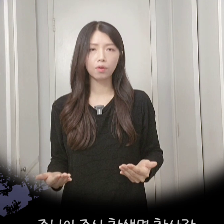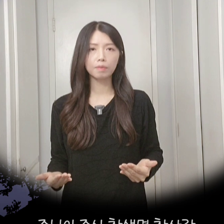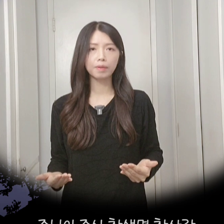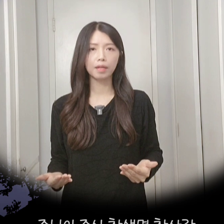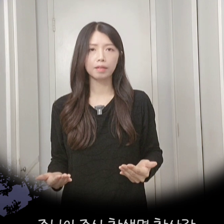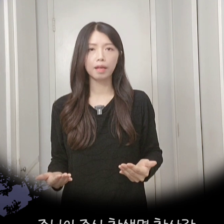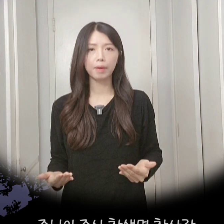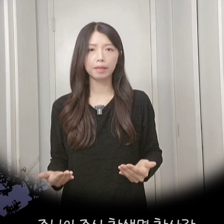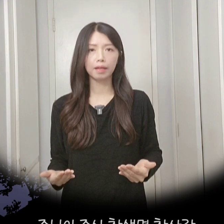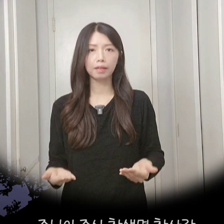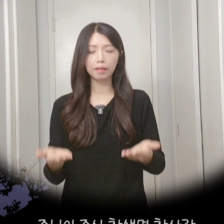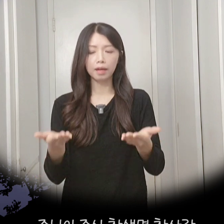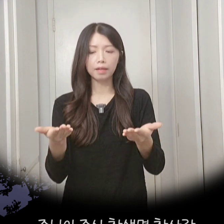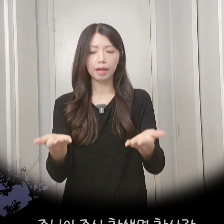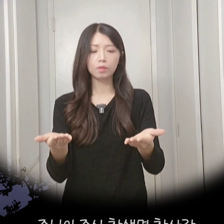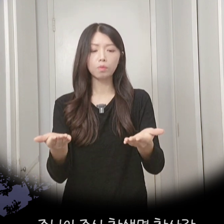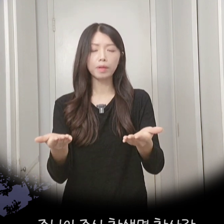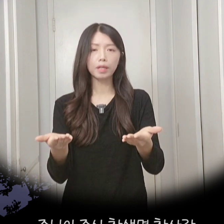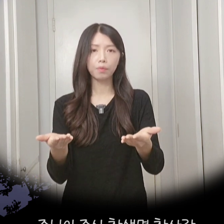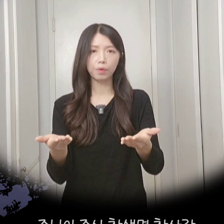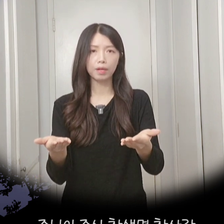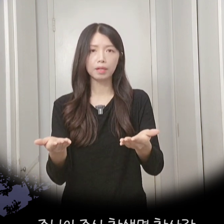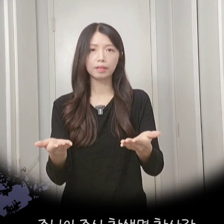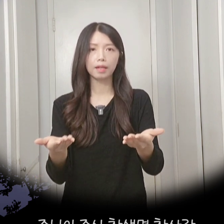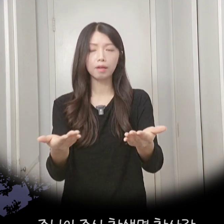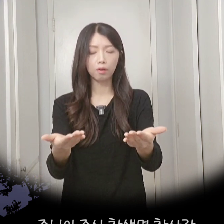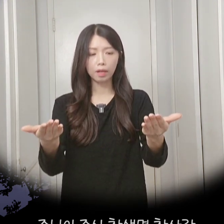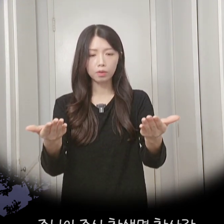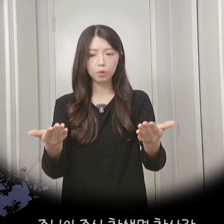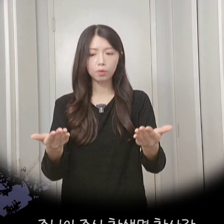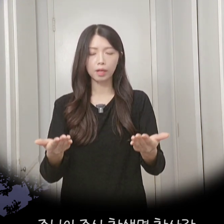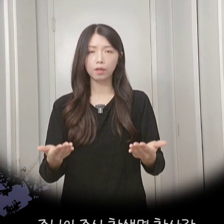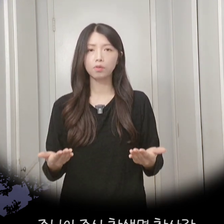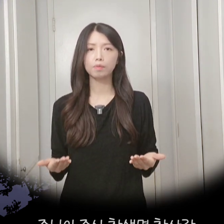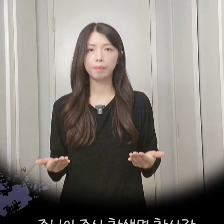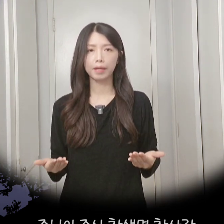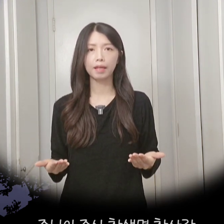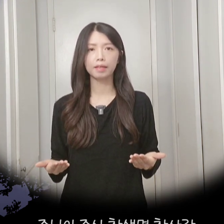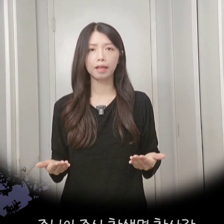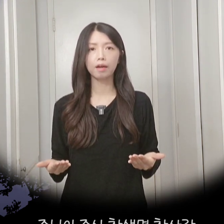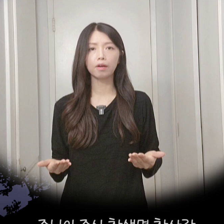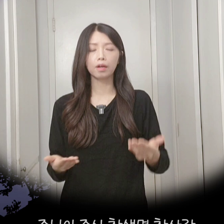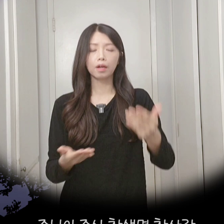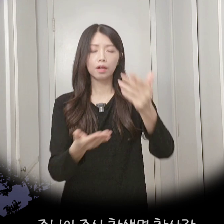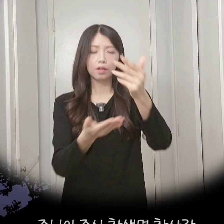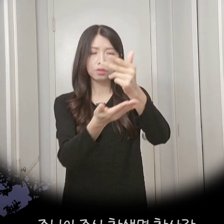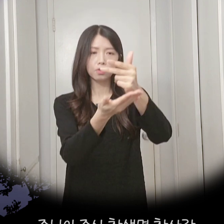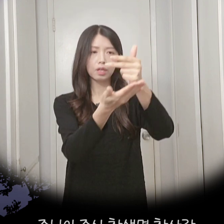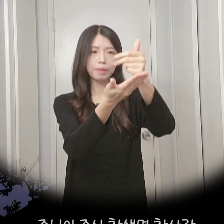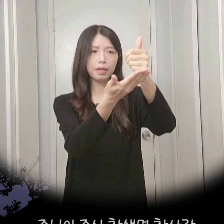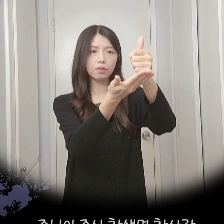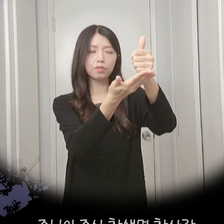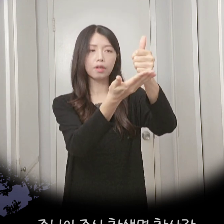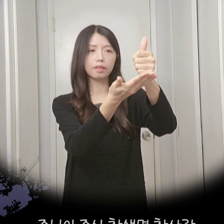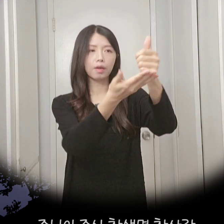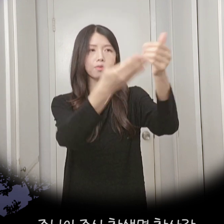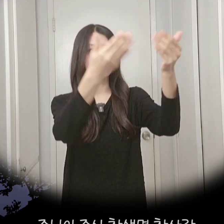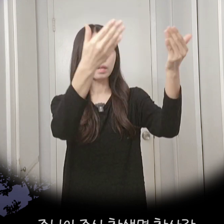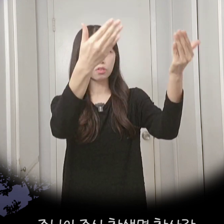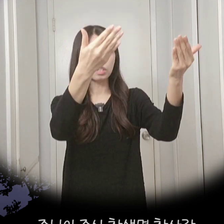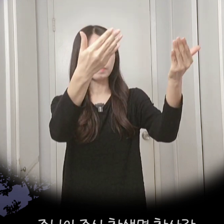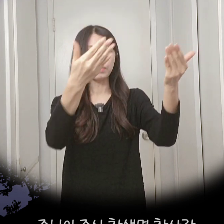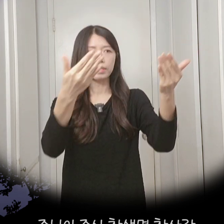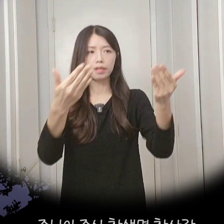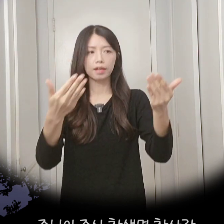수어를 사용하시면 되는데, 받다는 양손바닥의 위로 이 상태에서 내 쪽으로 당겨주시면 받다인데요. 주님이 주셨기